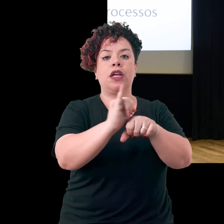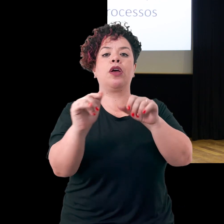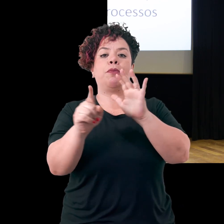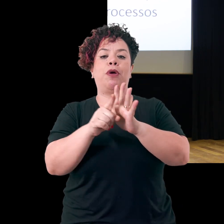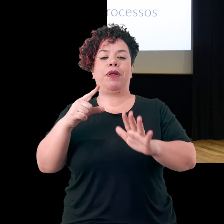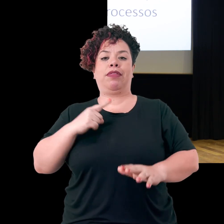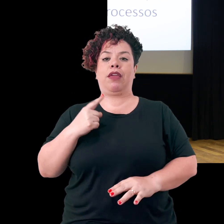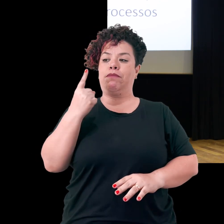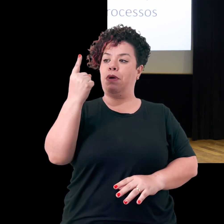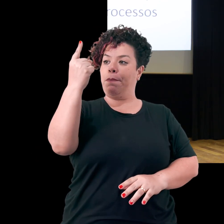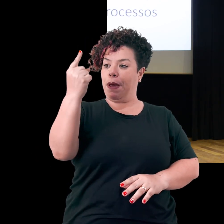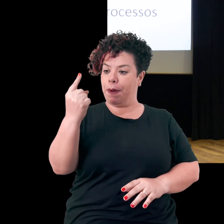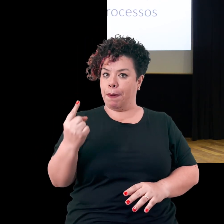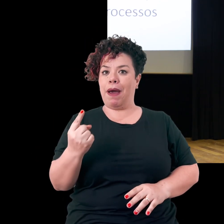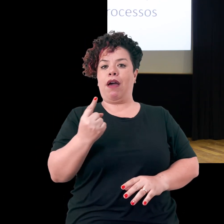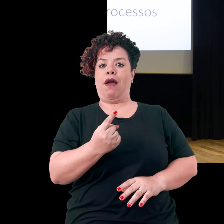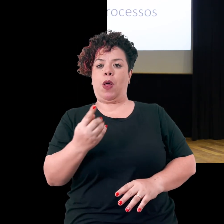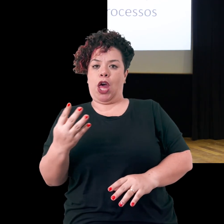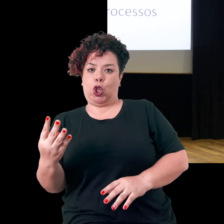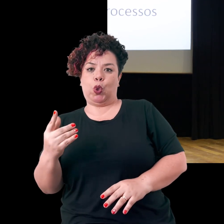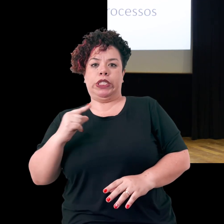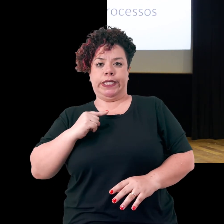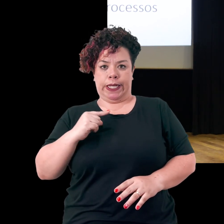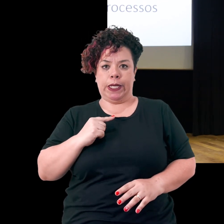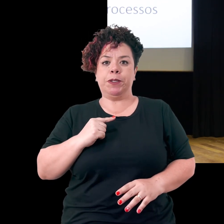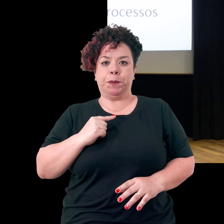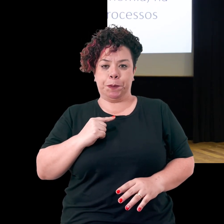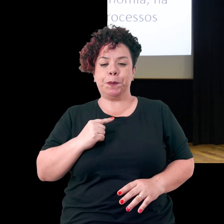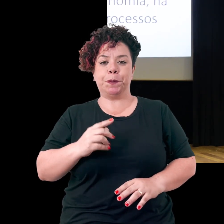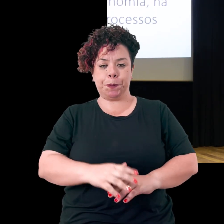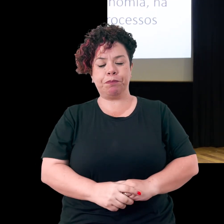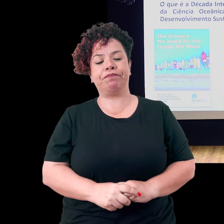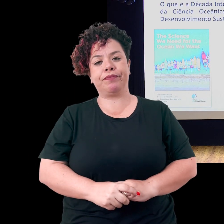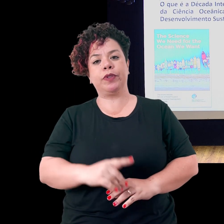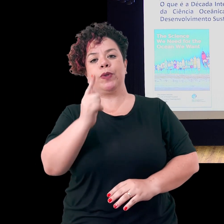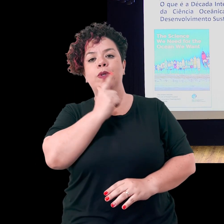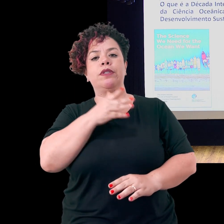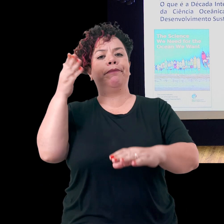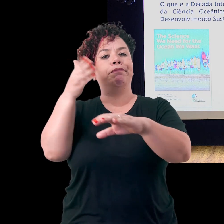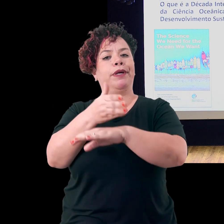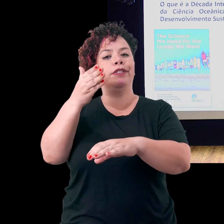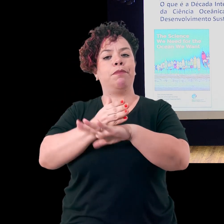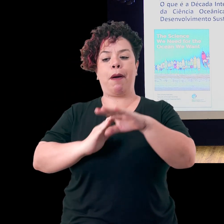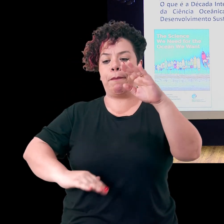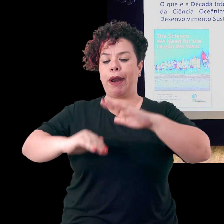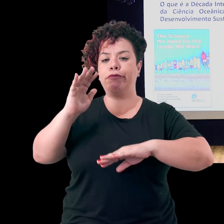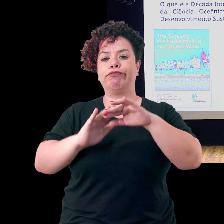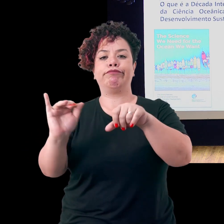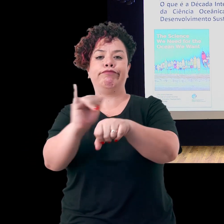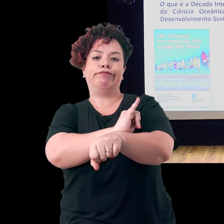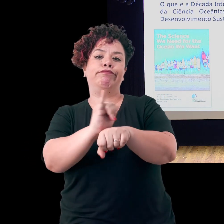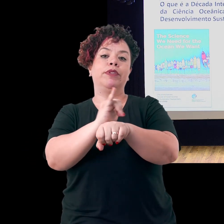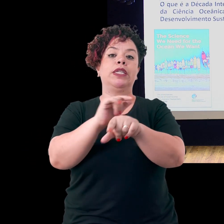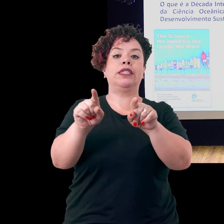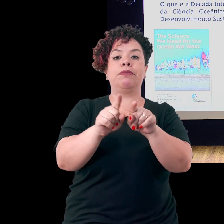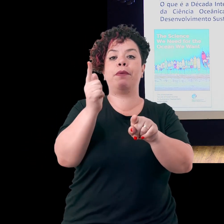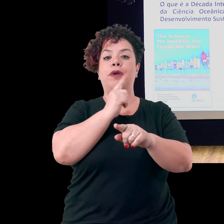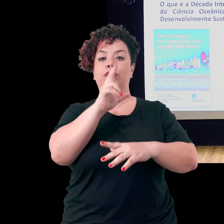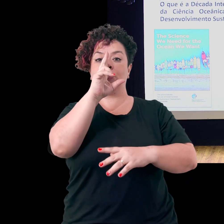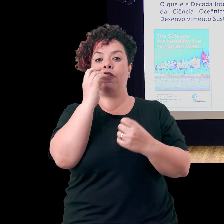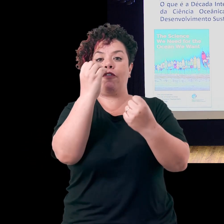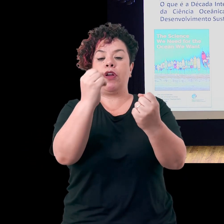ODS 14. E é uma grande oportunidade para a gente fazer isso, para a gente se engajar, para a gente fortalecer